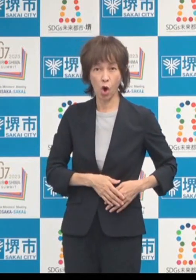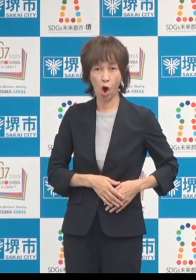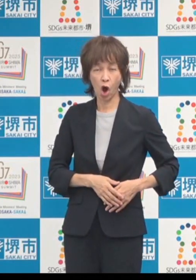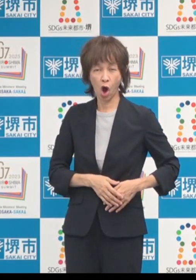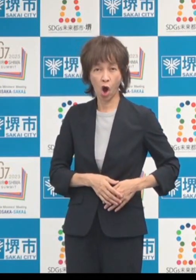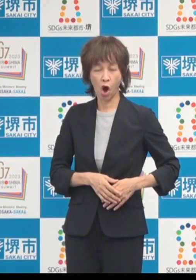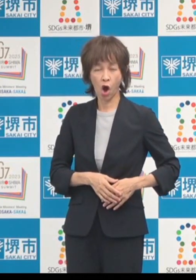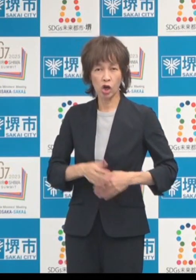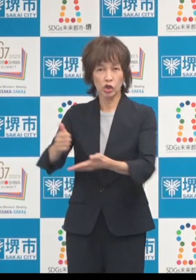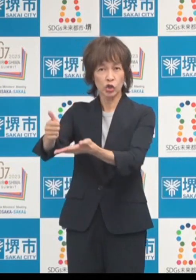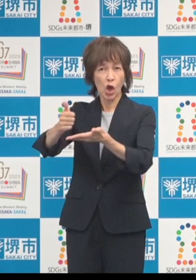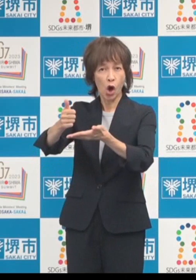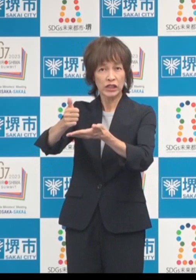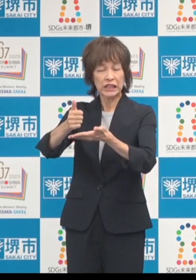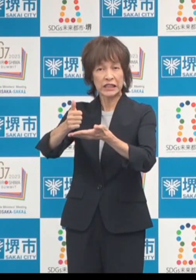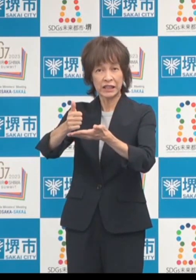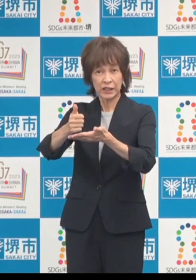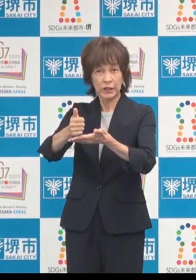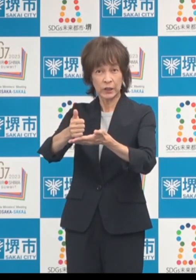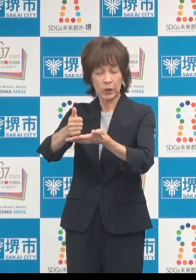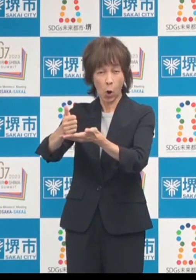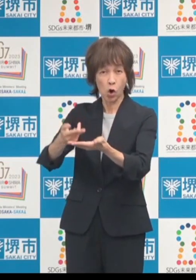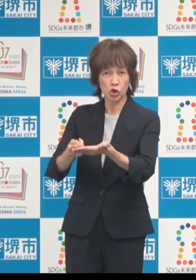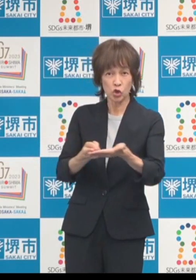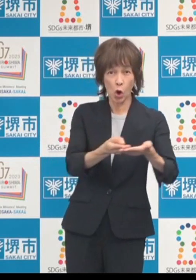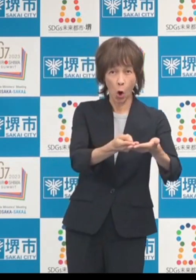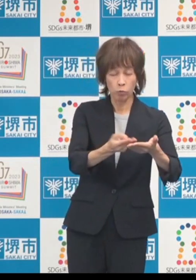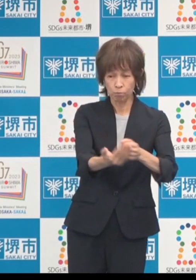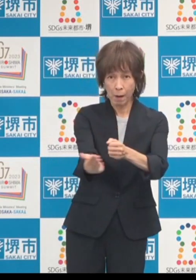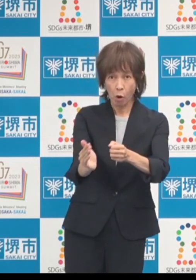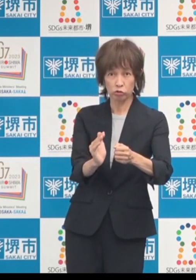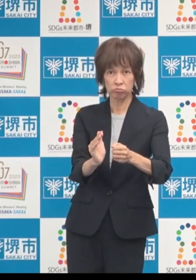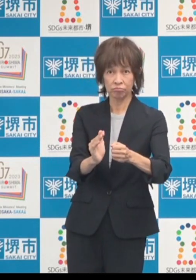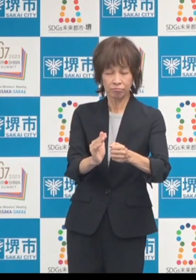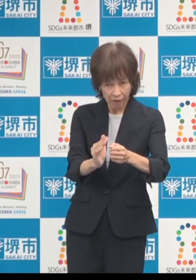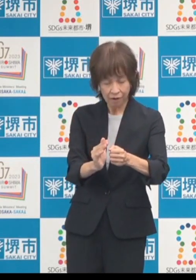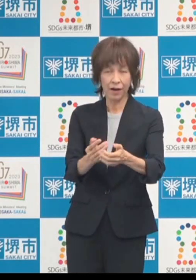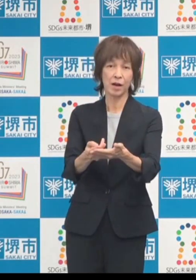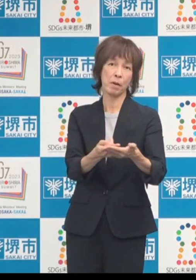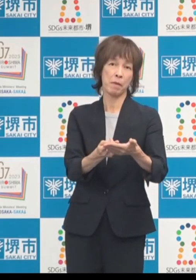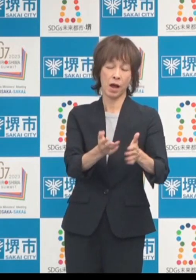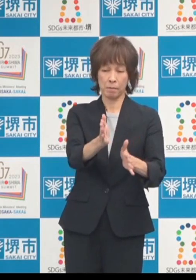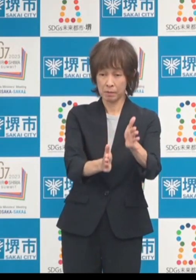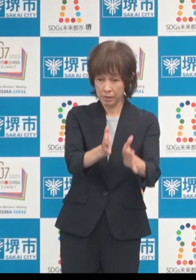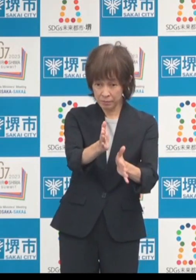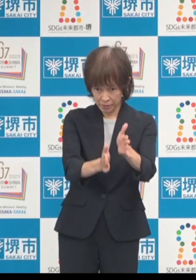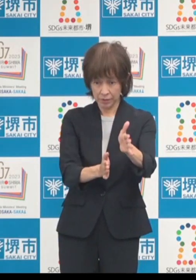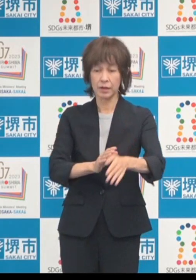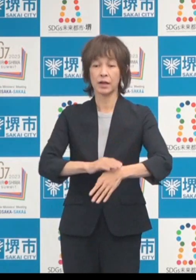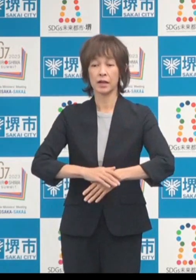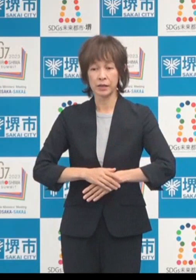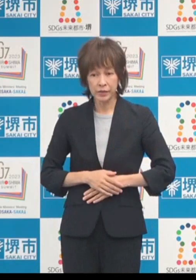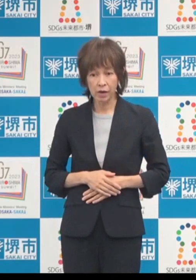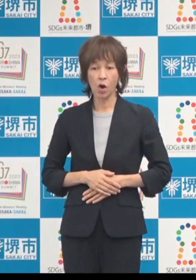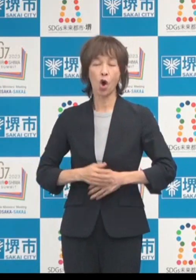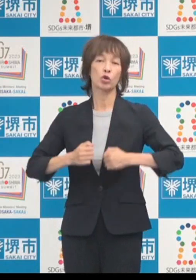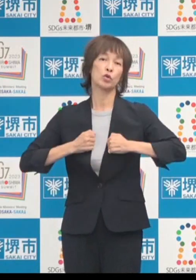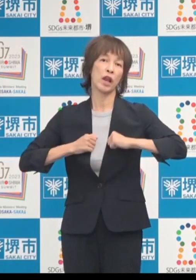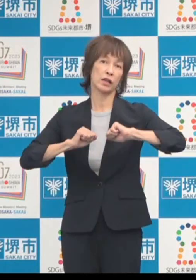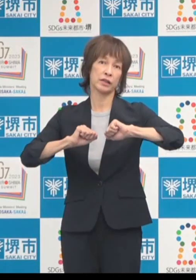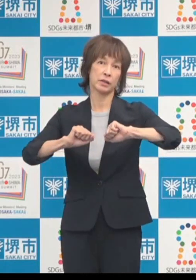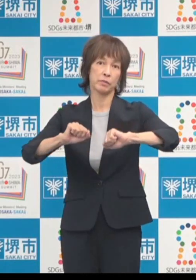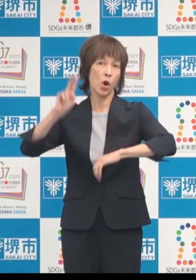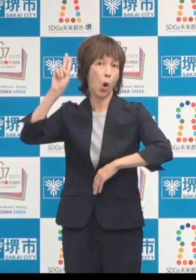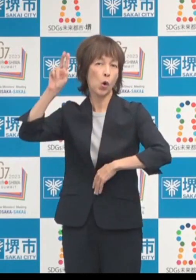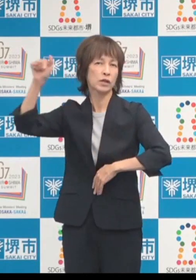共有を目的とした特別警戒訓練、こちらを堺市と大阪府が連携して実施をいたします。訓練当日は